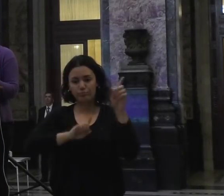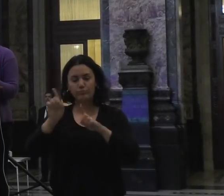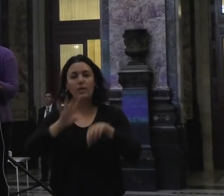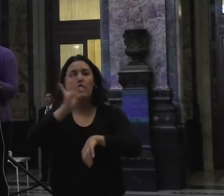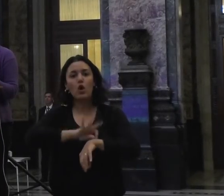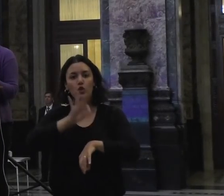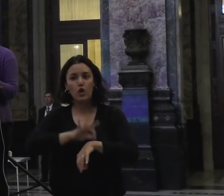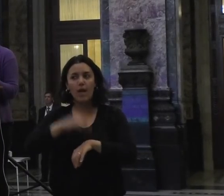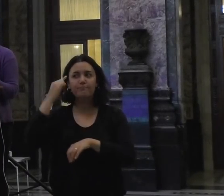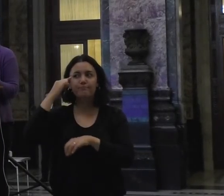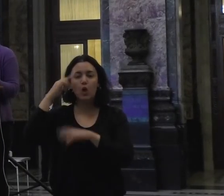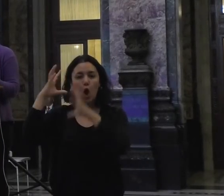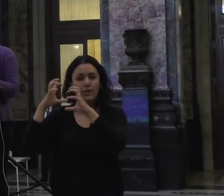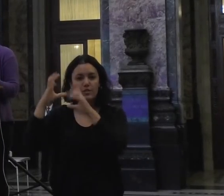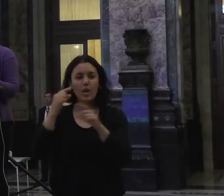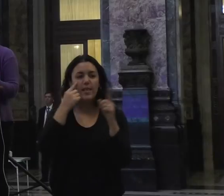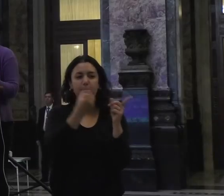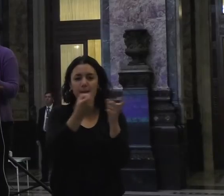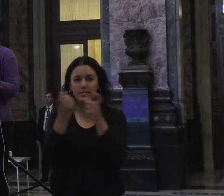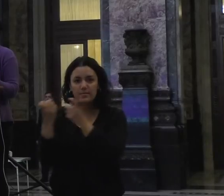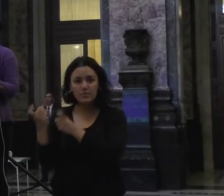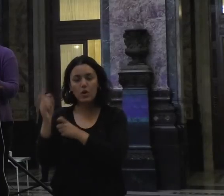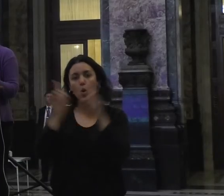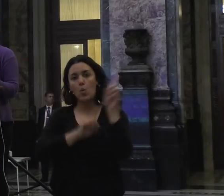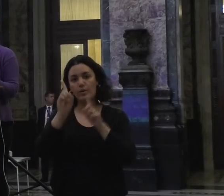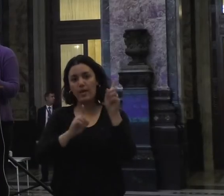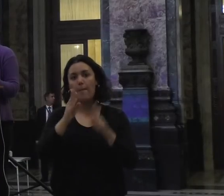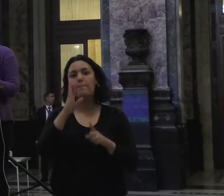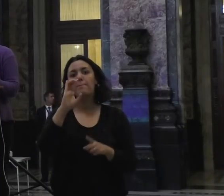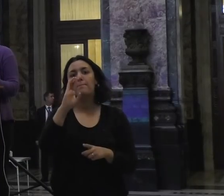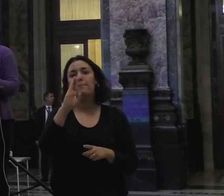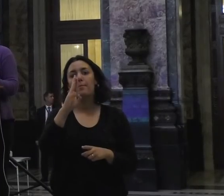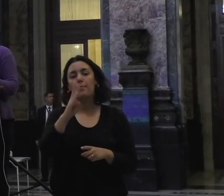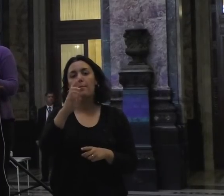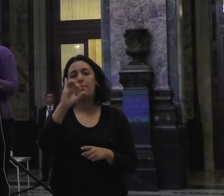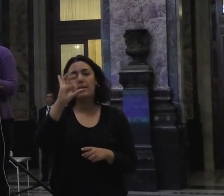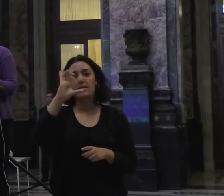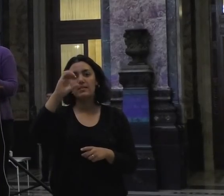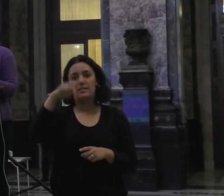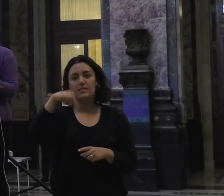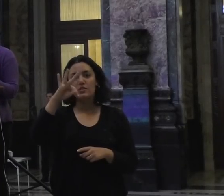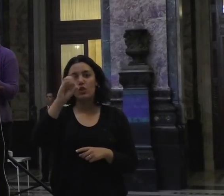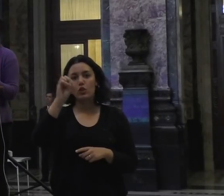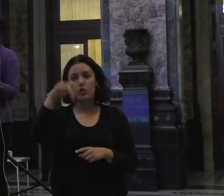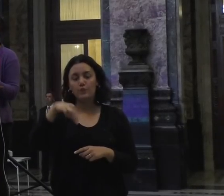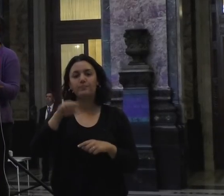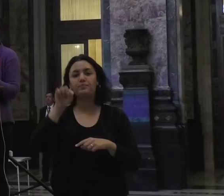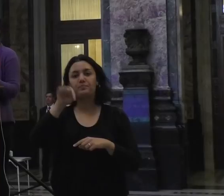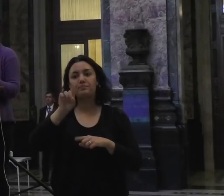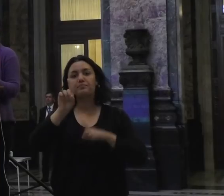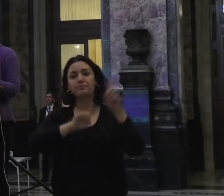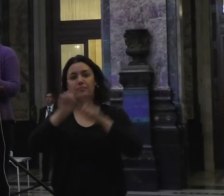en cognición y percepción por la Universidad de Princeton. Es profesora titular de la Universidad de Nueva York